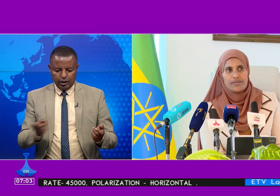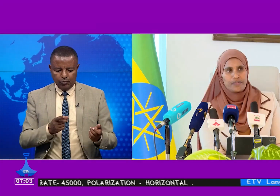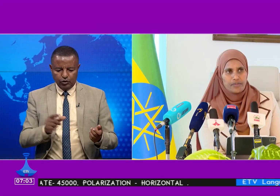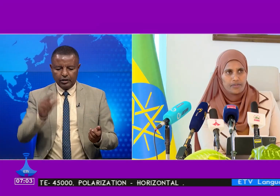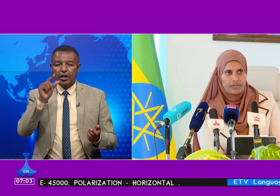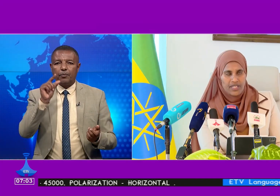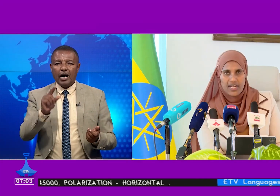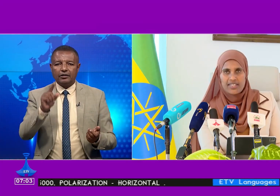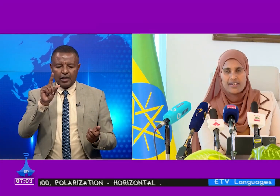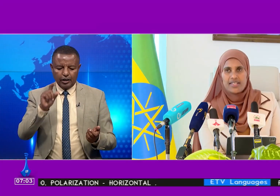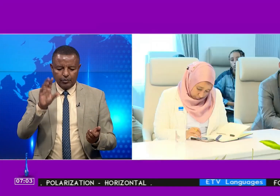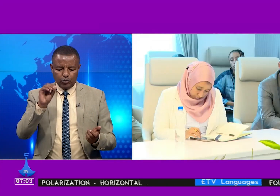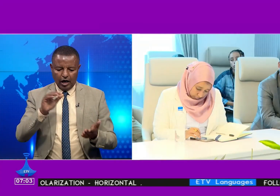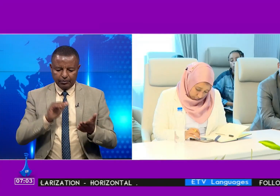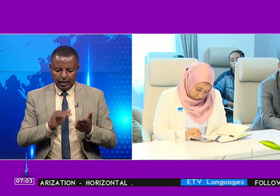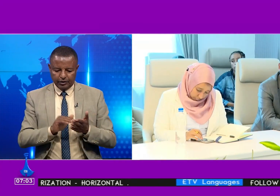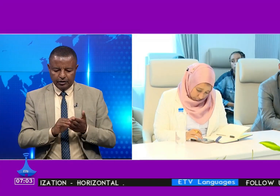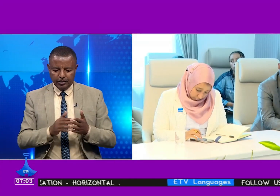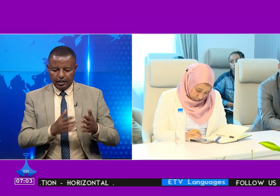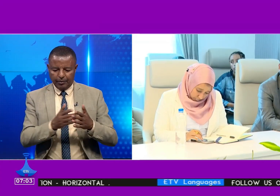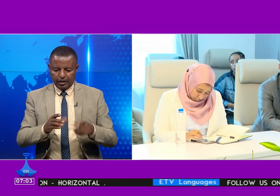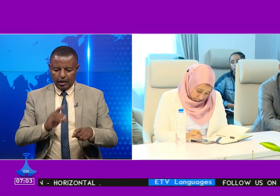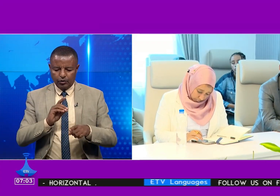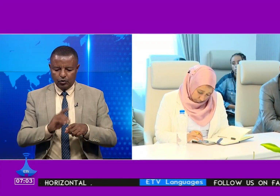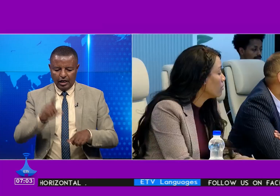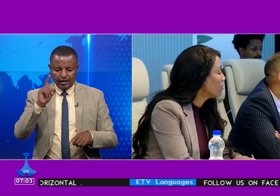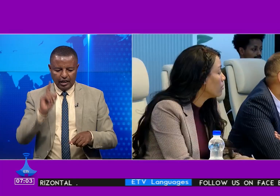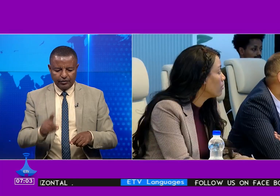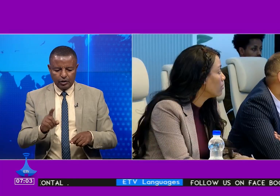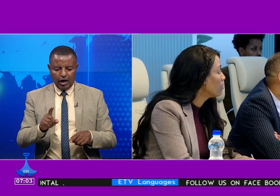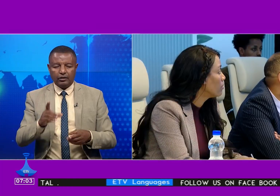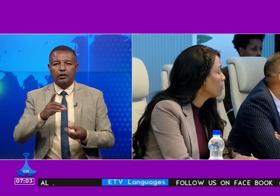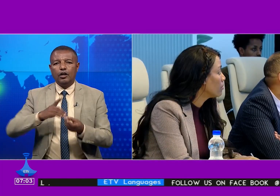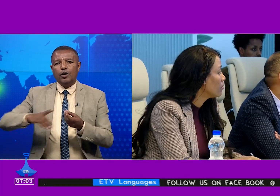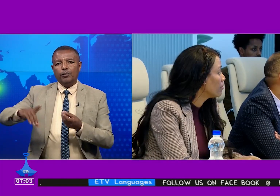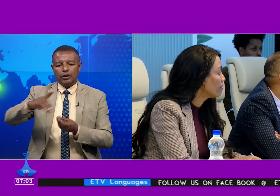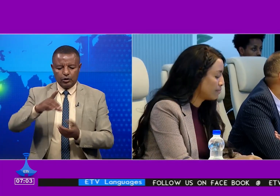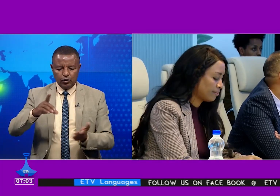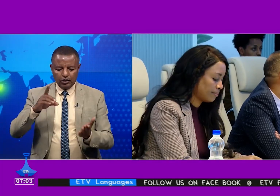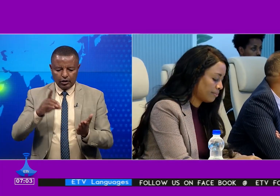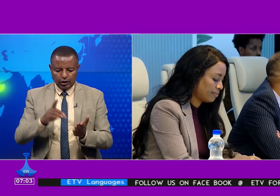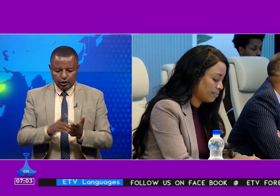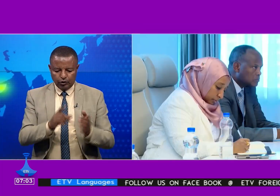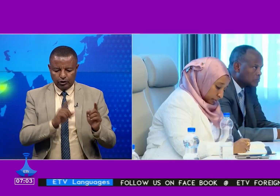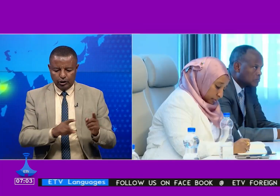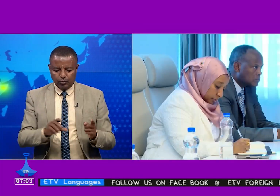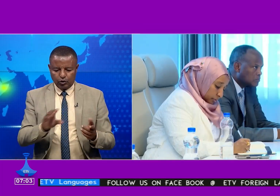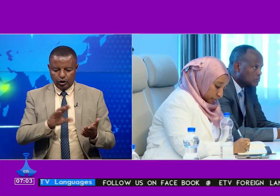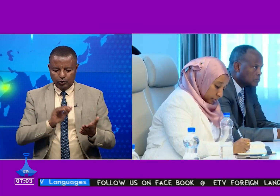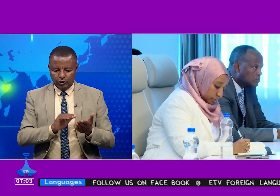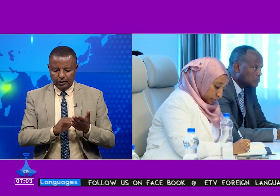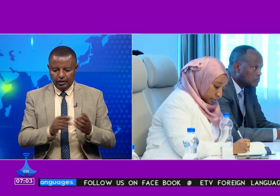ባለቤት ለመሆን ቢያንስ 150 ሺህ የአሜሪካን ዶላር ያስፈልገዋል። በክልል ከተሞች